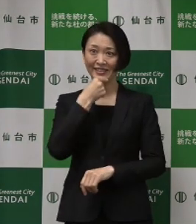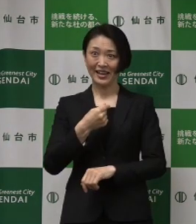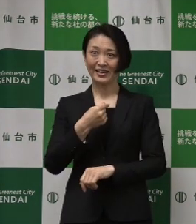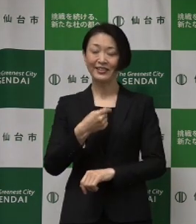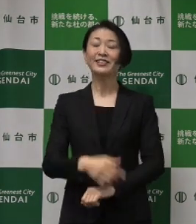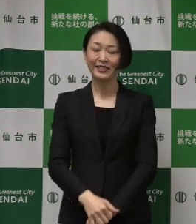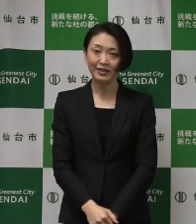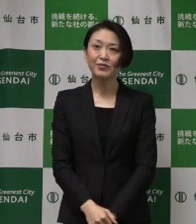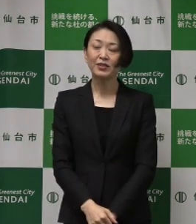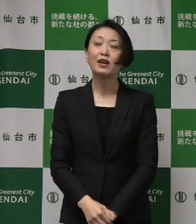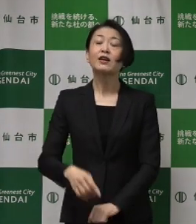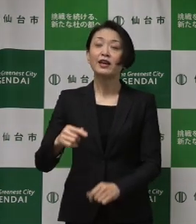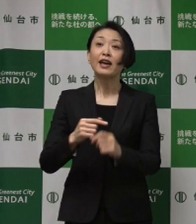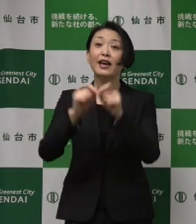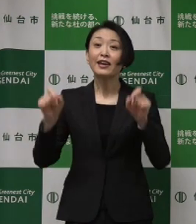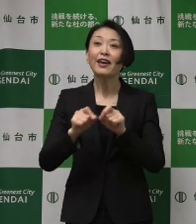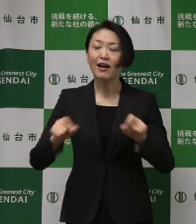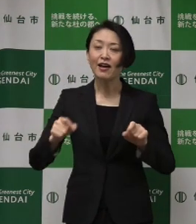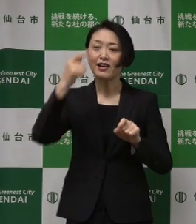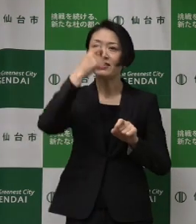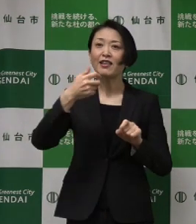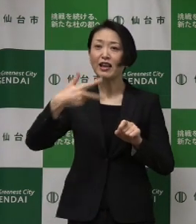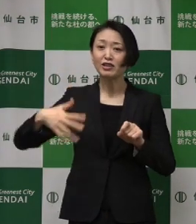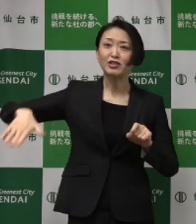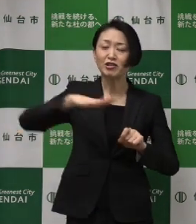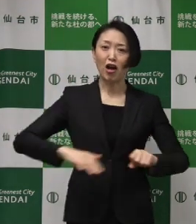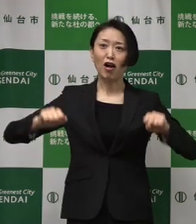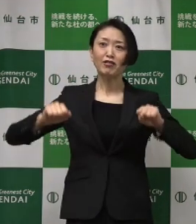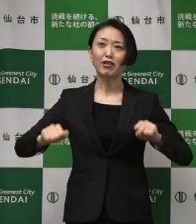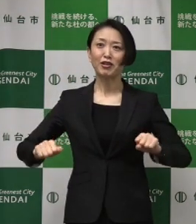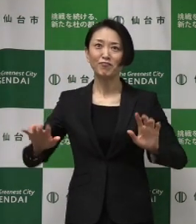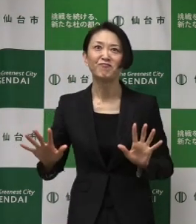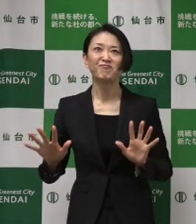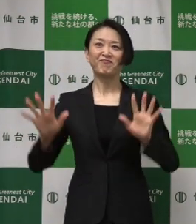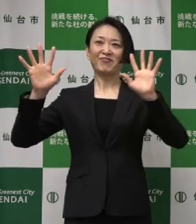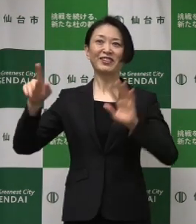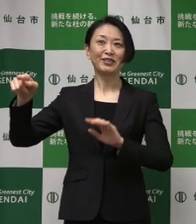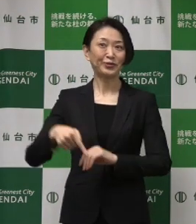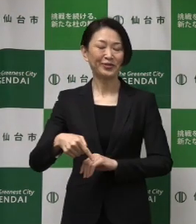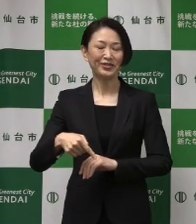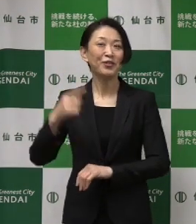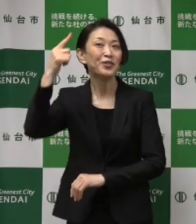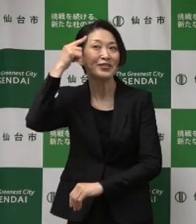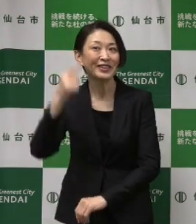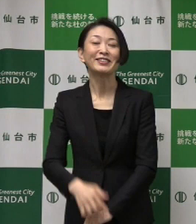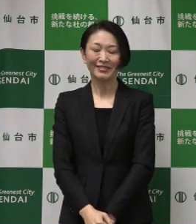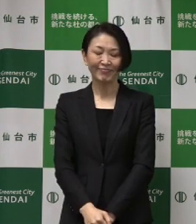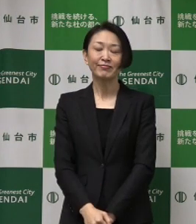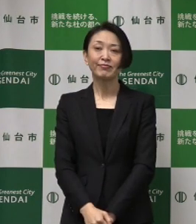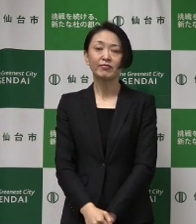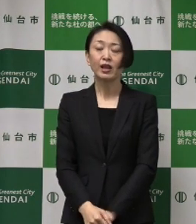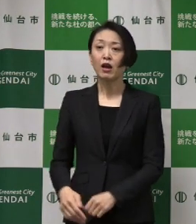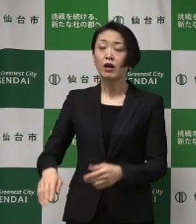ことが町の元気につながるというふうに思っているんです。そういう意味で、何が違